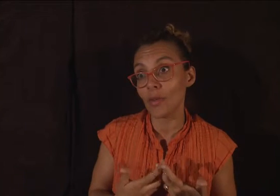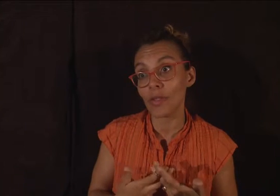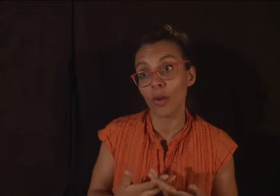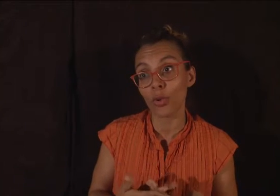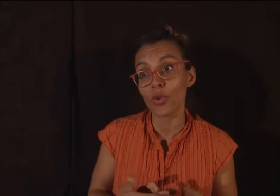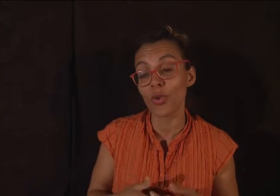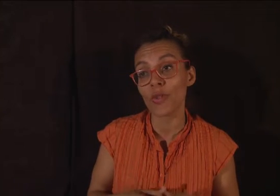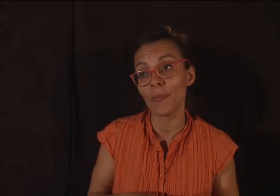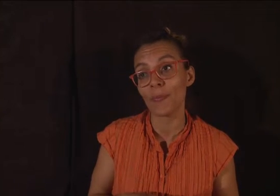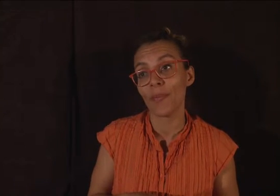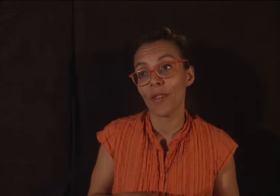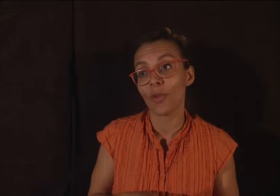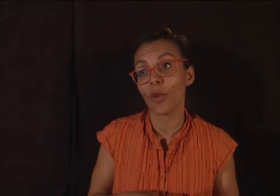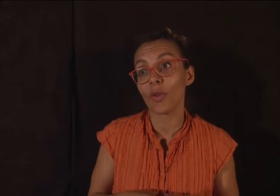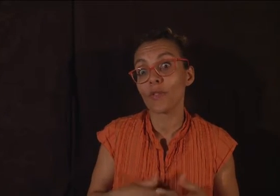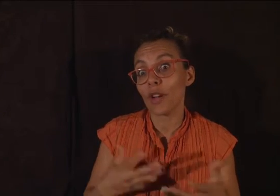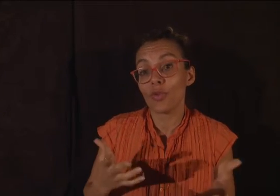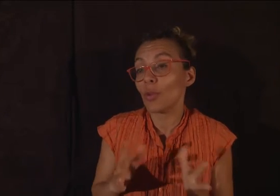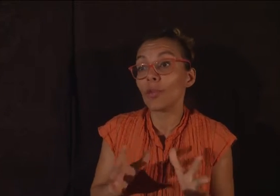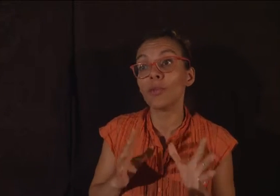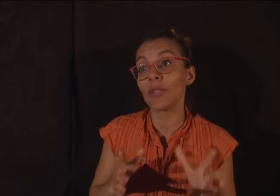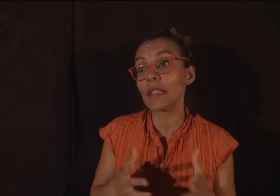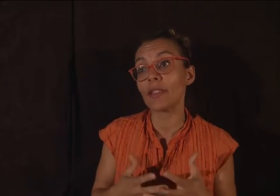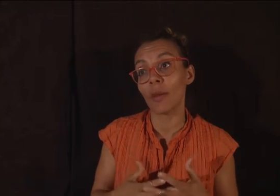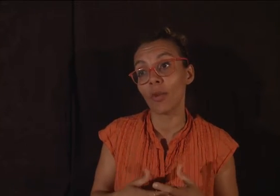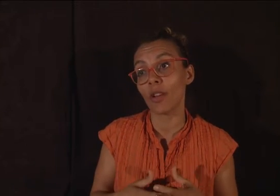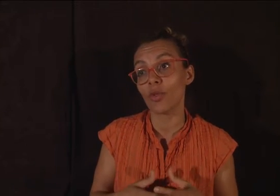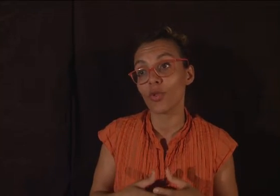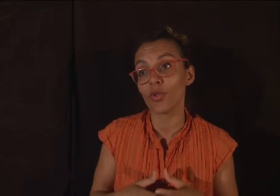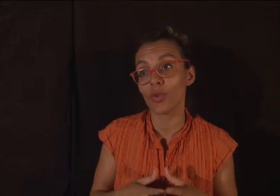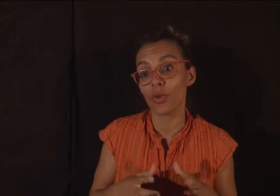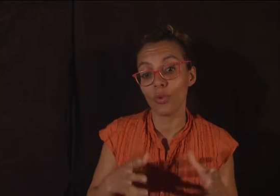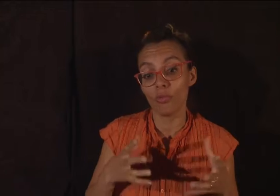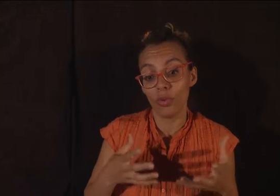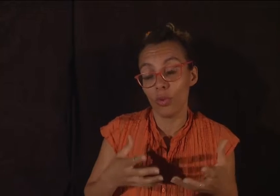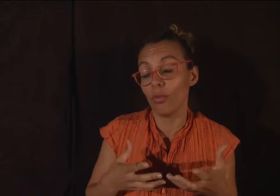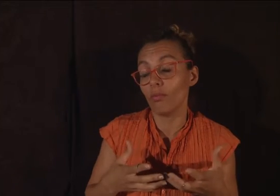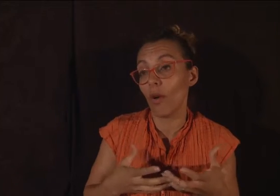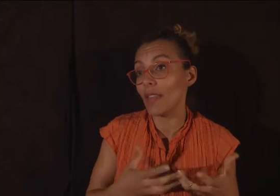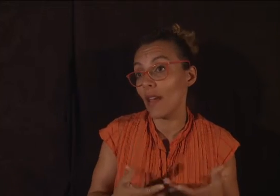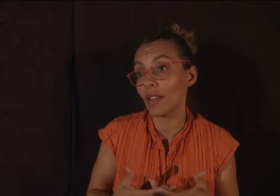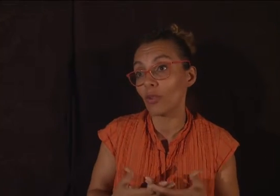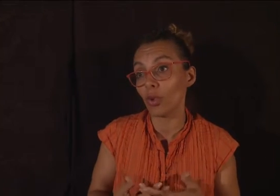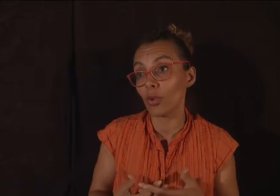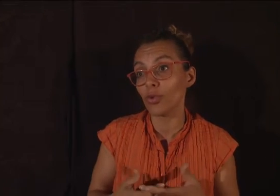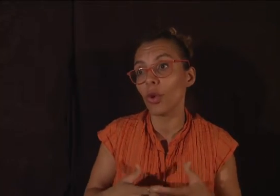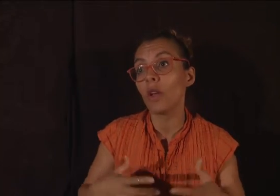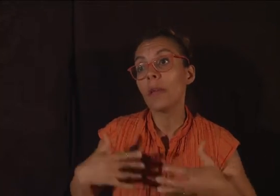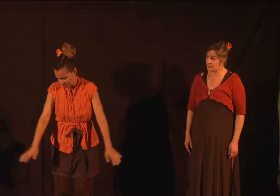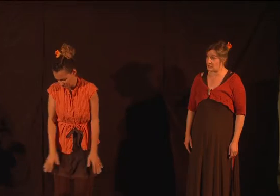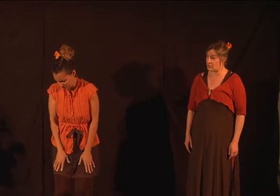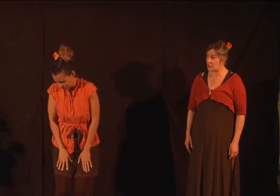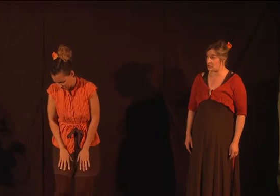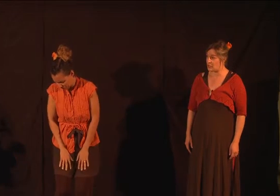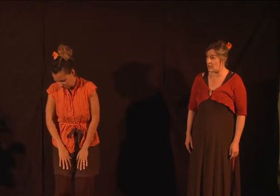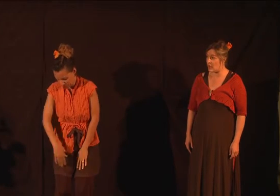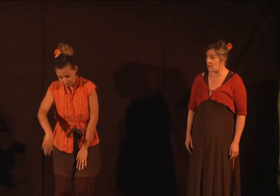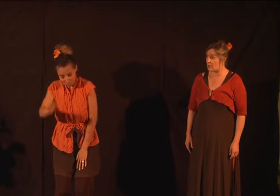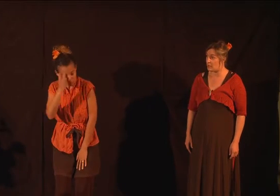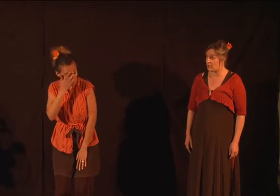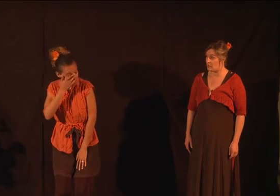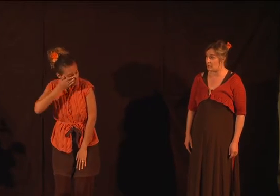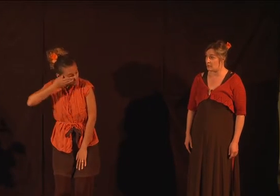autre pays, ce sera autre chose. Donc voilà, tout ça pour vous montrer que c'est vraiment quelque chose en lien avec notre culture, mais